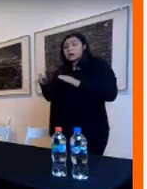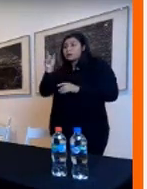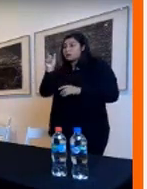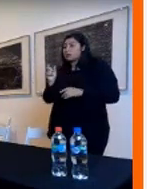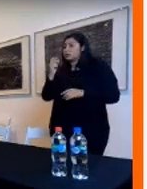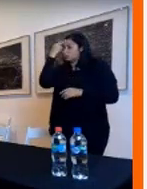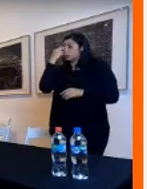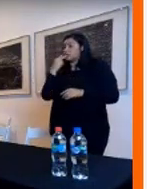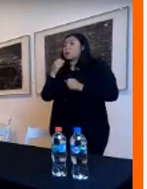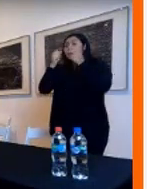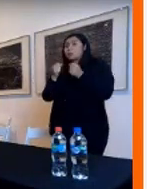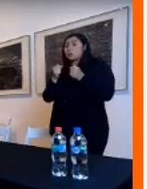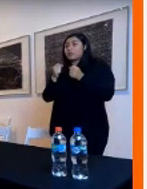escenarios